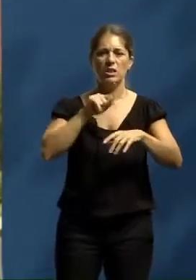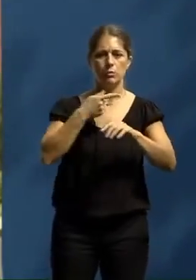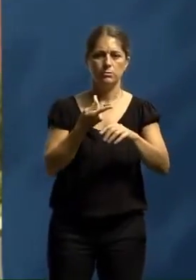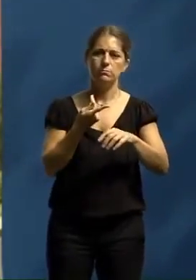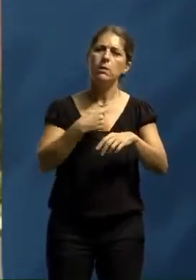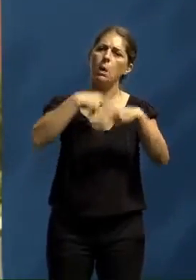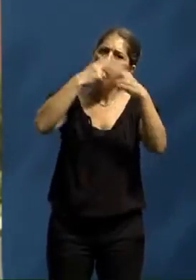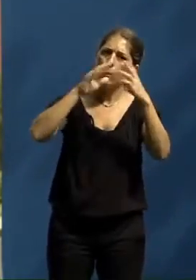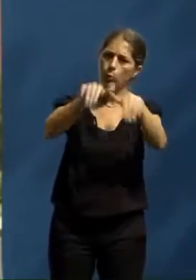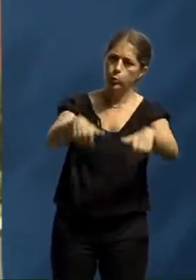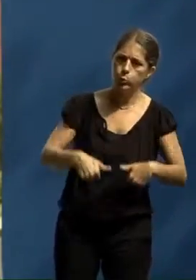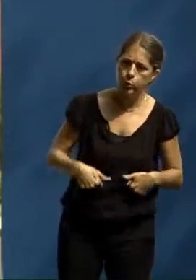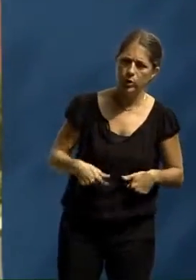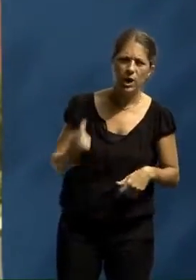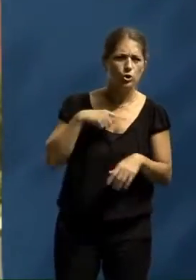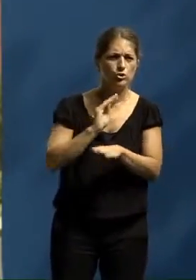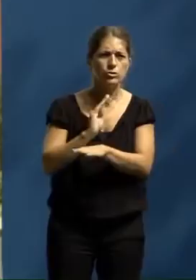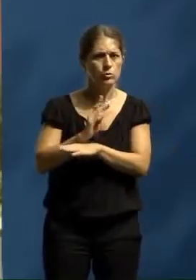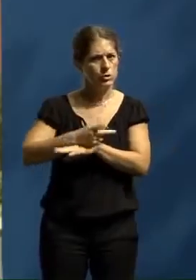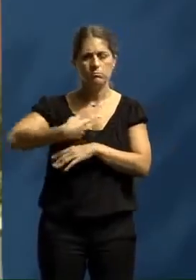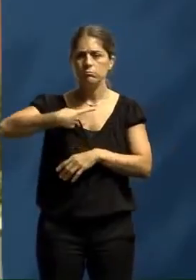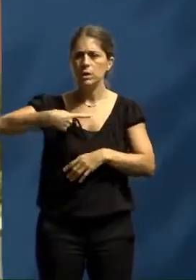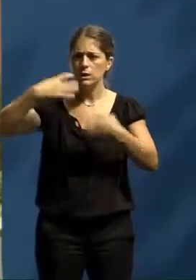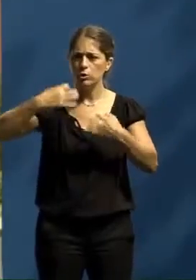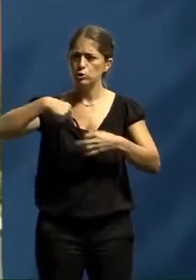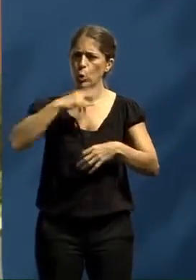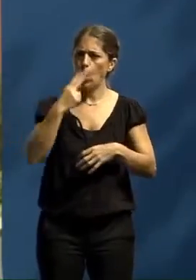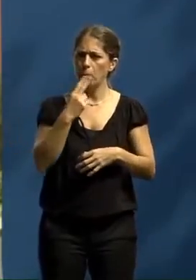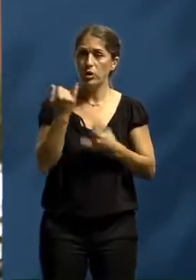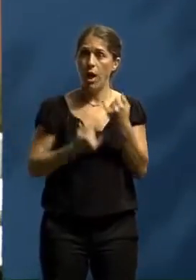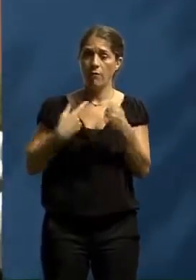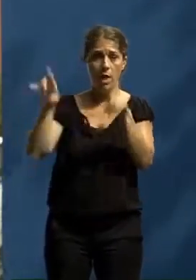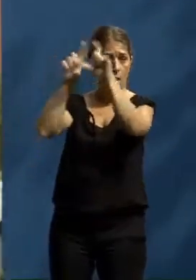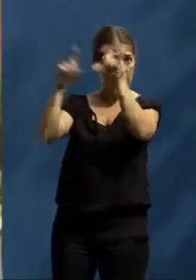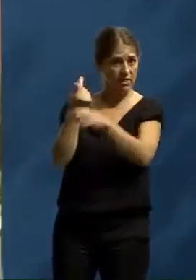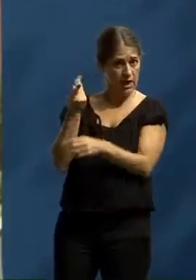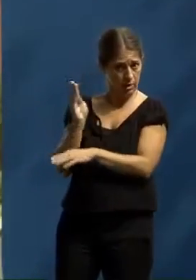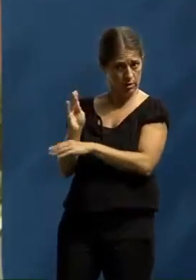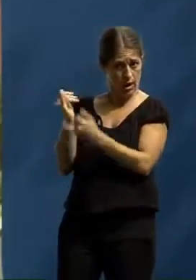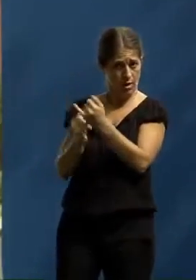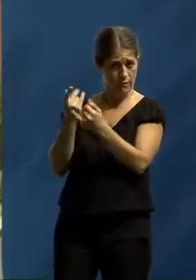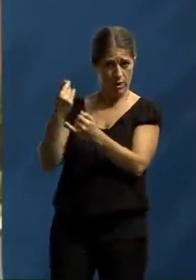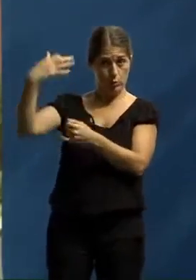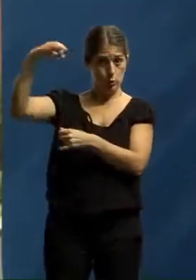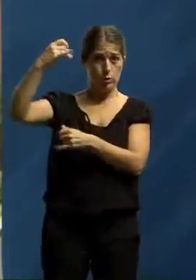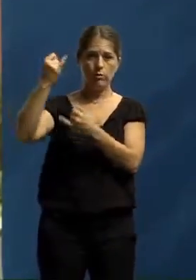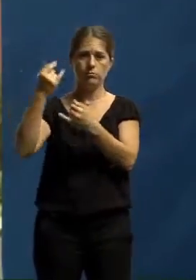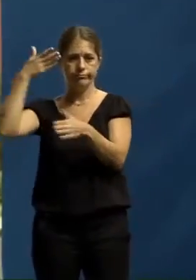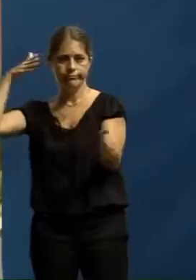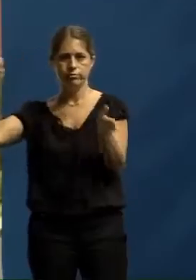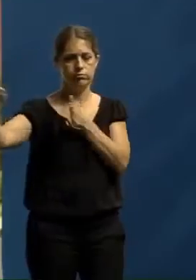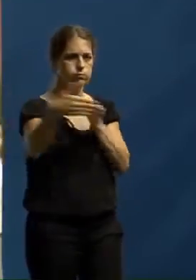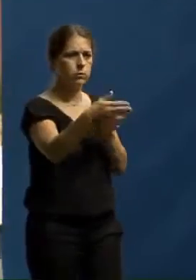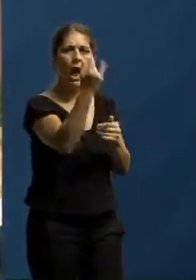privatizado. E garantizámosvos que ese diñeiro que agora se quedaban as empresas se utilizara única e exclusivamente para prestar os